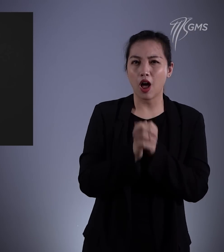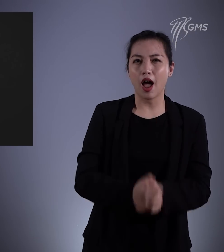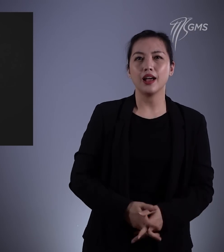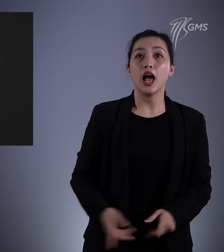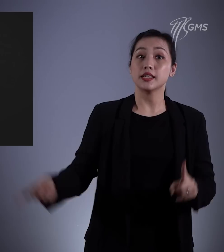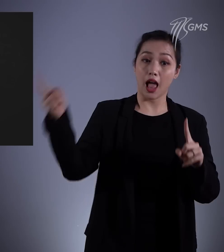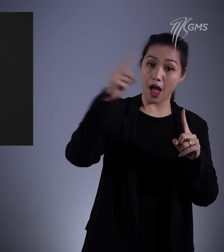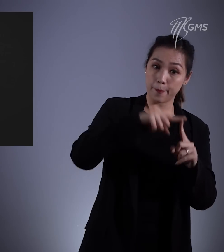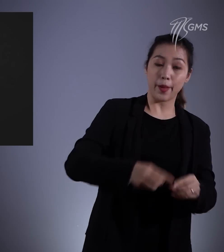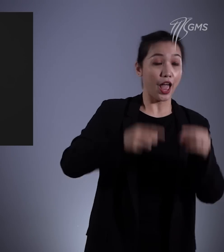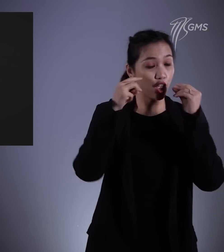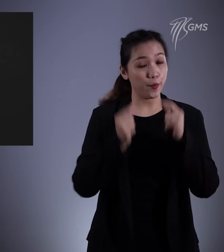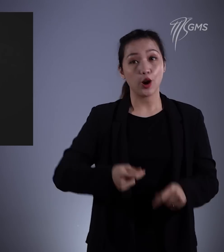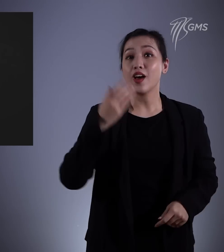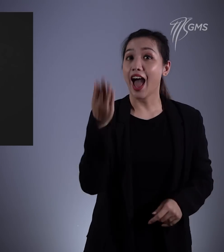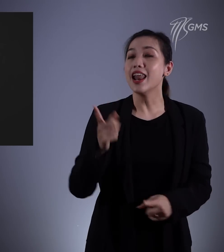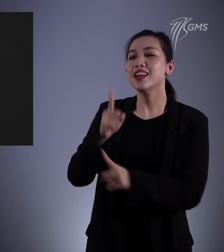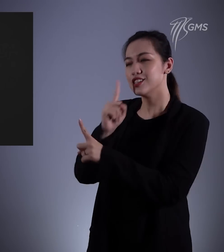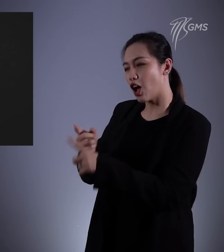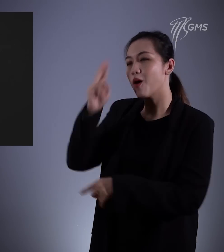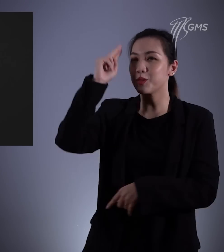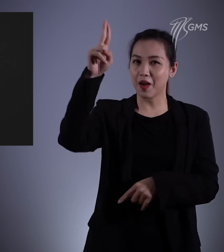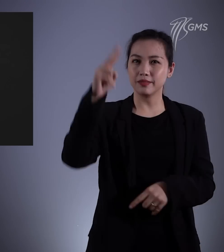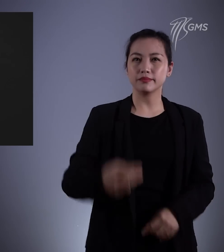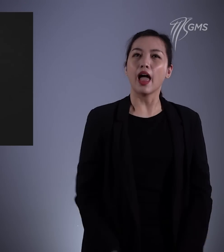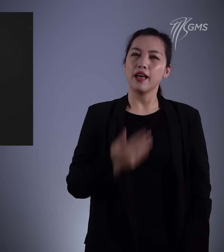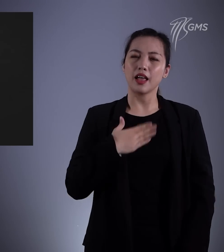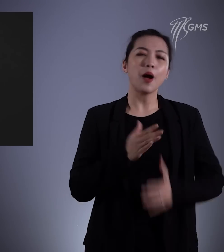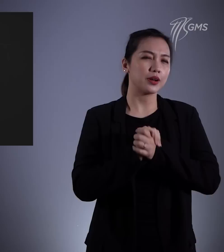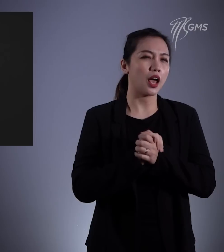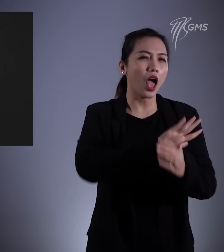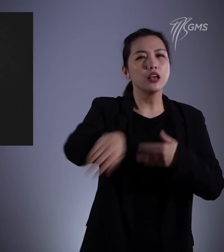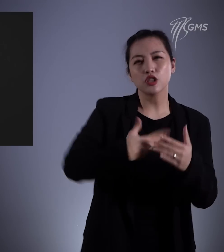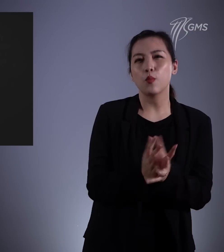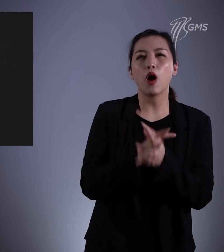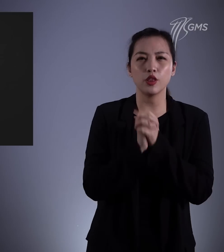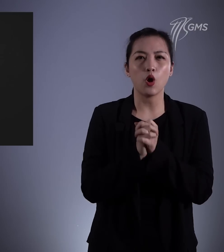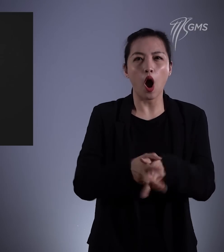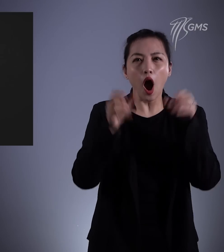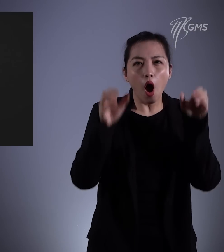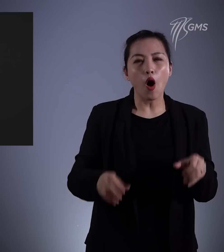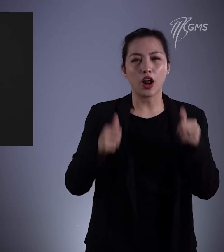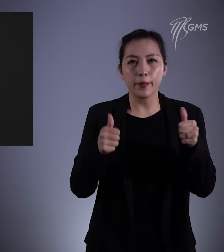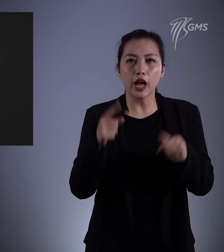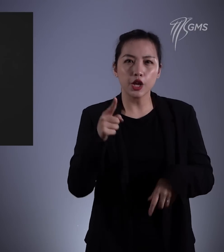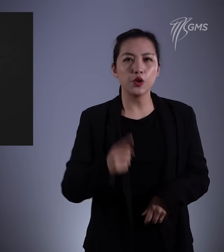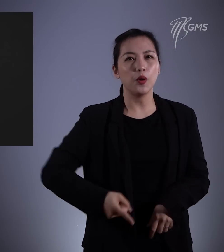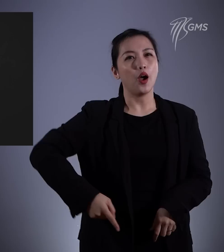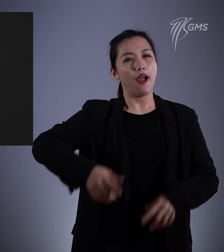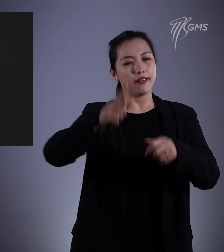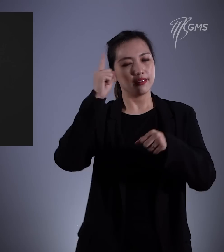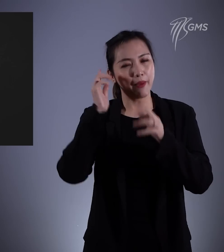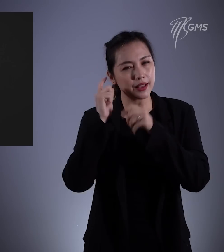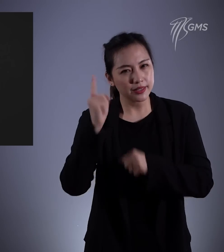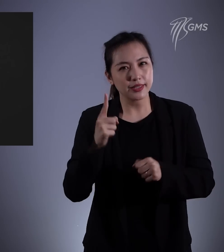kebutuhan itu dijawab. Saya percaya segala doa orang benar ketika didoakan dengan sungguh-sungguh